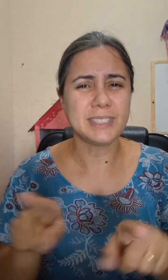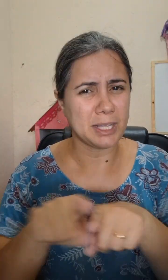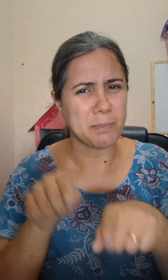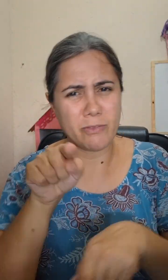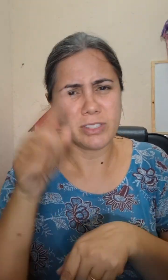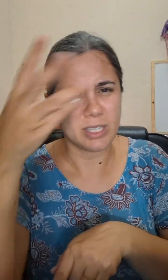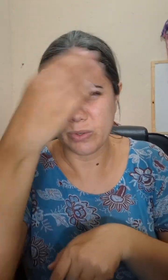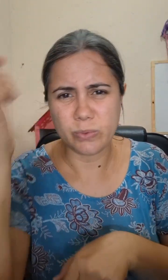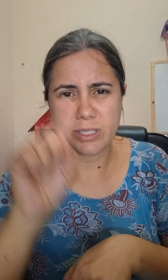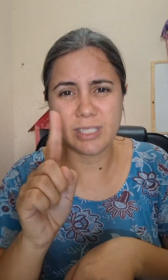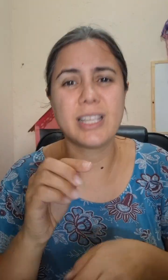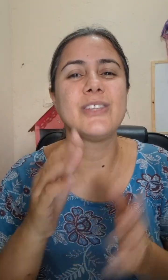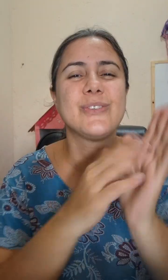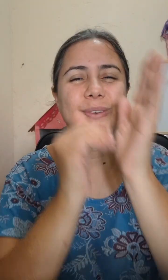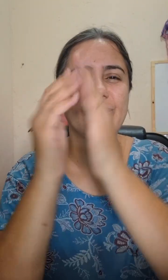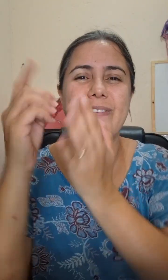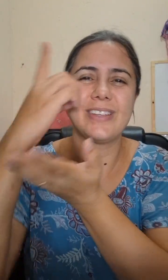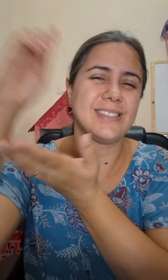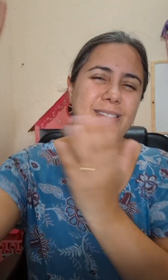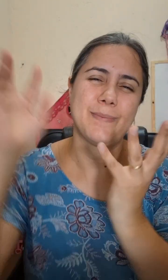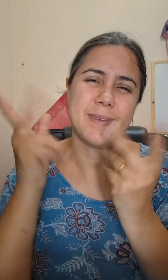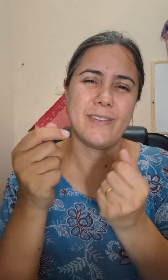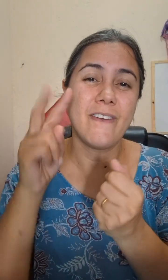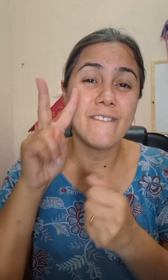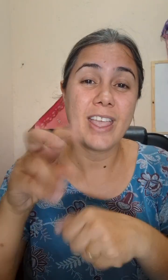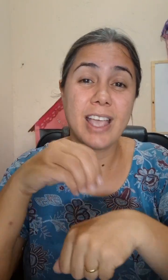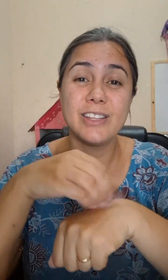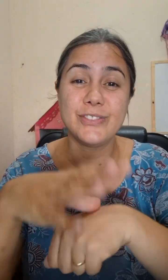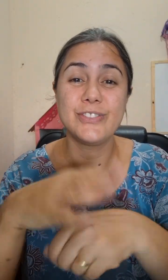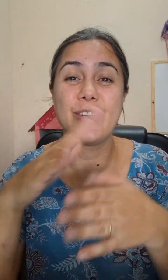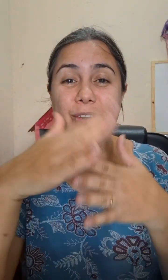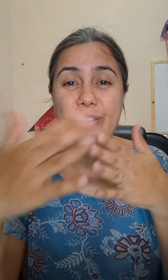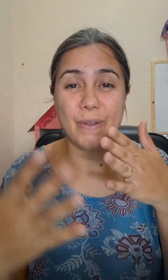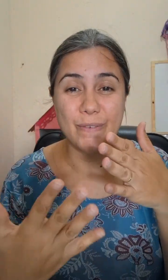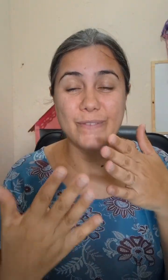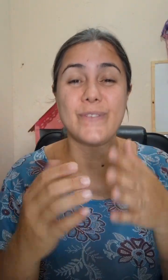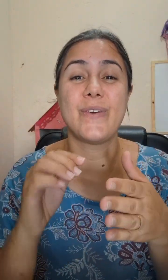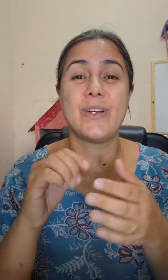Veja a dica de louvor em Libras aqui no vídeo. Beijo, Deus abençoe e tchau.